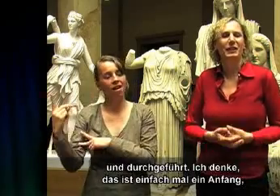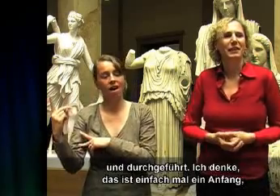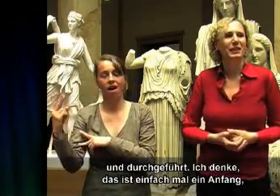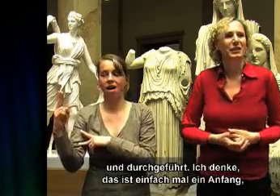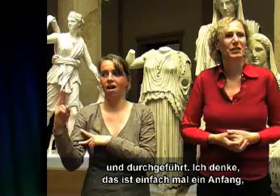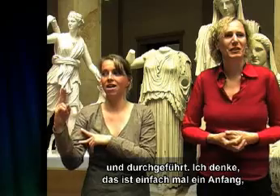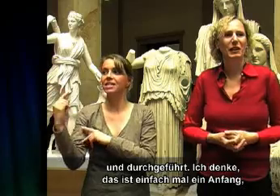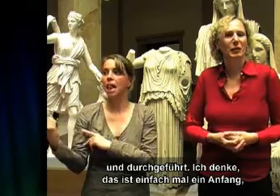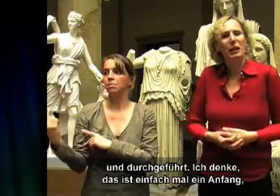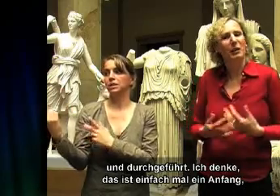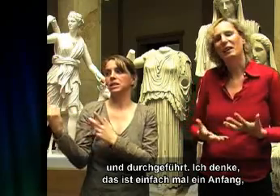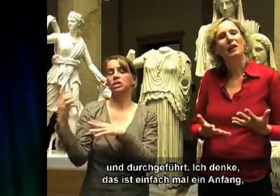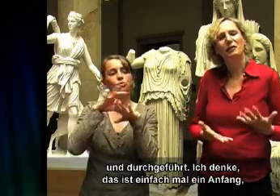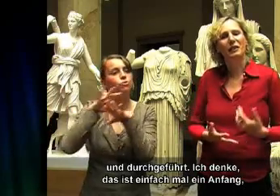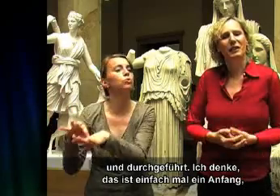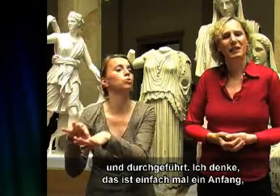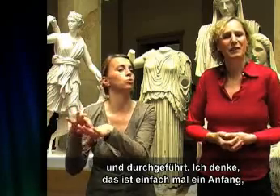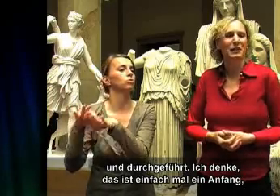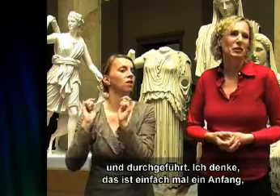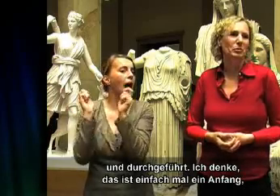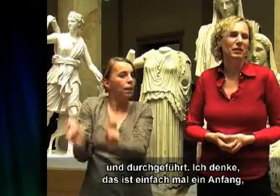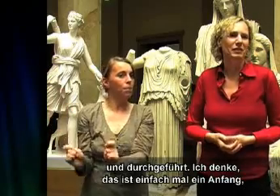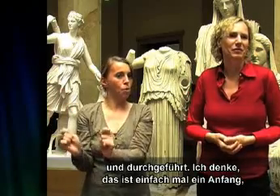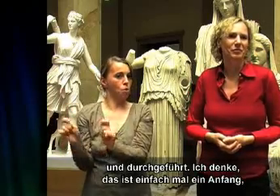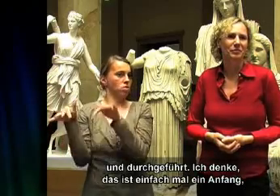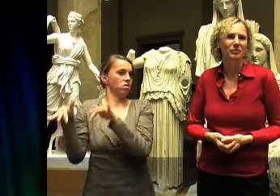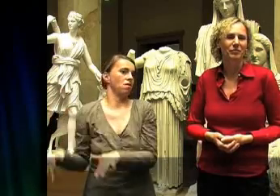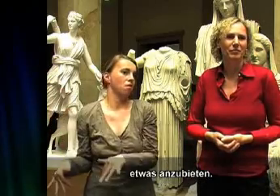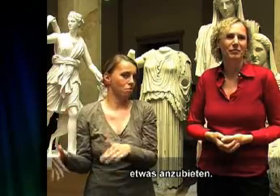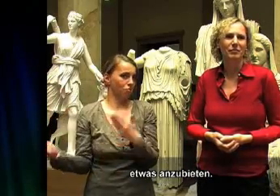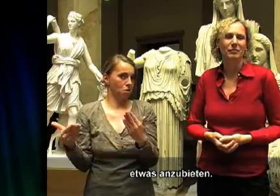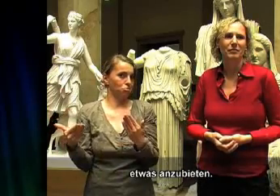und durchgeführt. Ich denke, das ist einfach mal ein Anfang, etwas anzubieten.